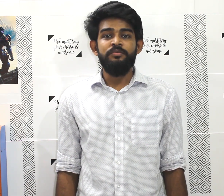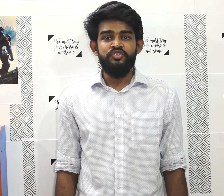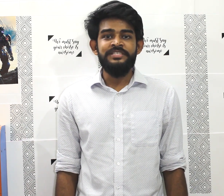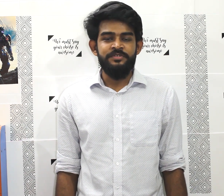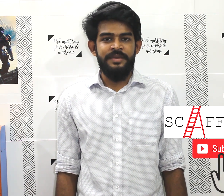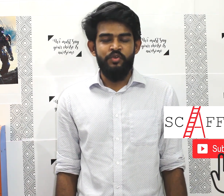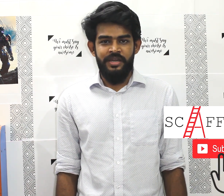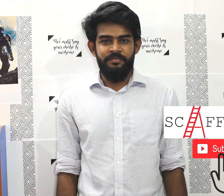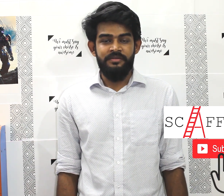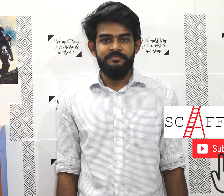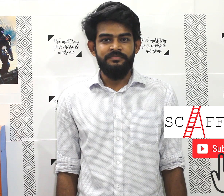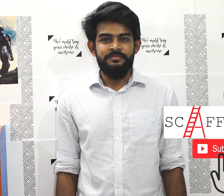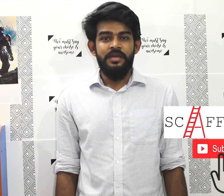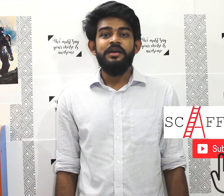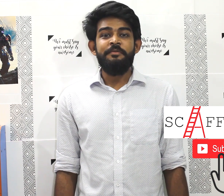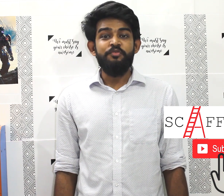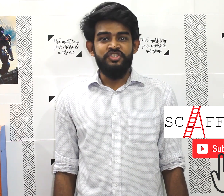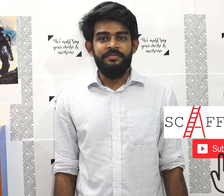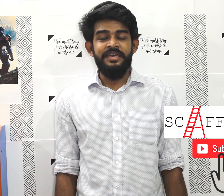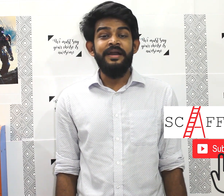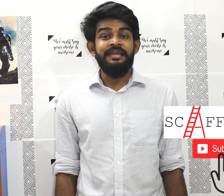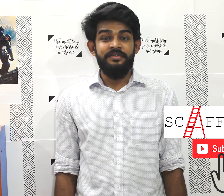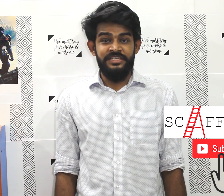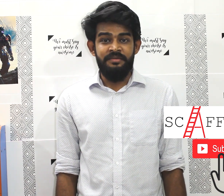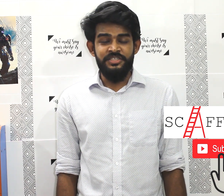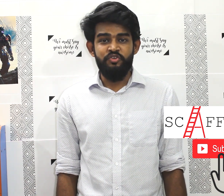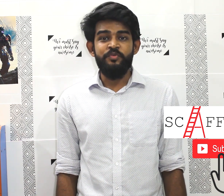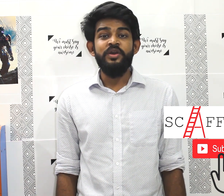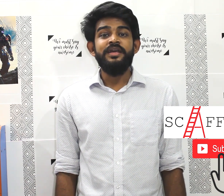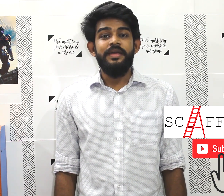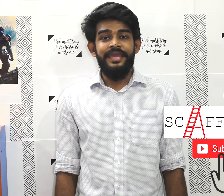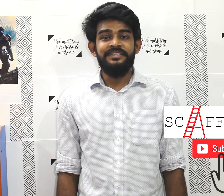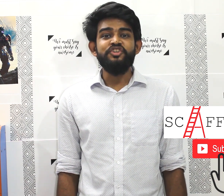অবশ্যই সাবস্ক্রাইব করে রাখবেন। আমি প্রতি সপ্তাহে বাংলা ইশারা ভাষার উপর একটি অথবা